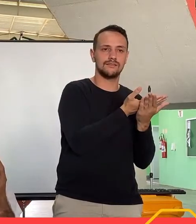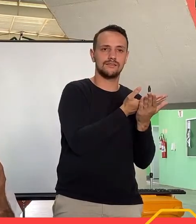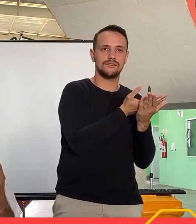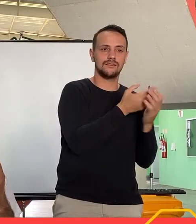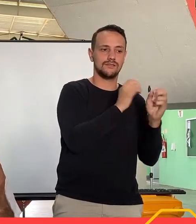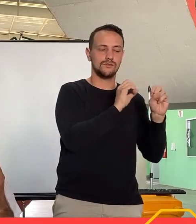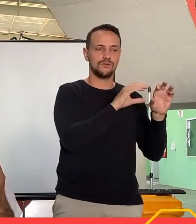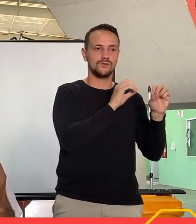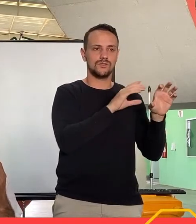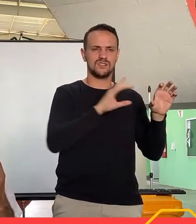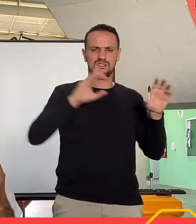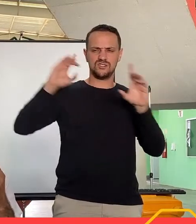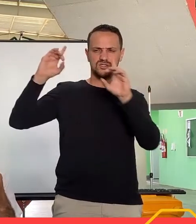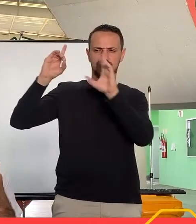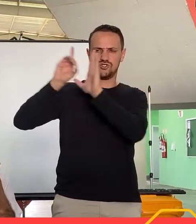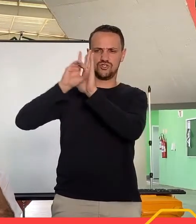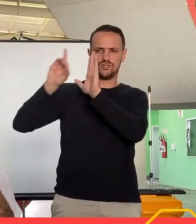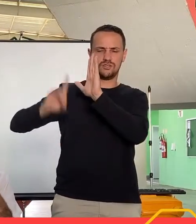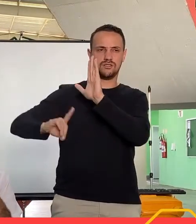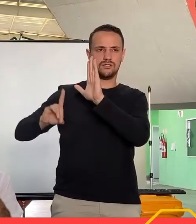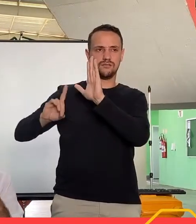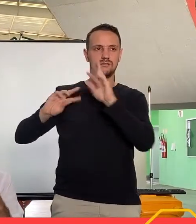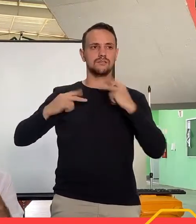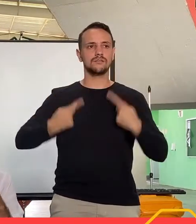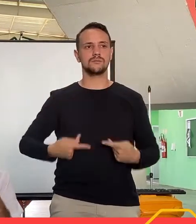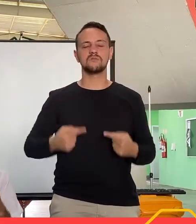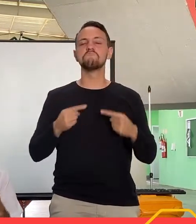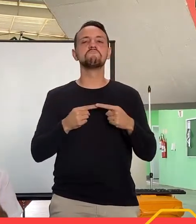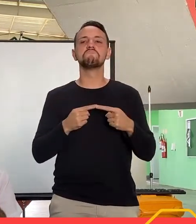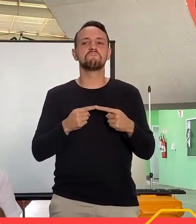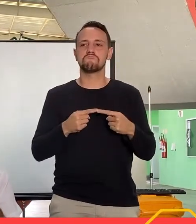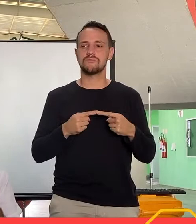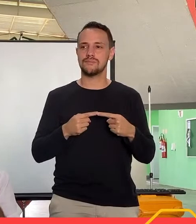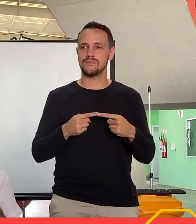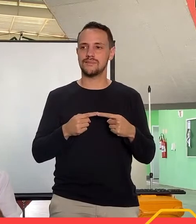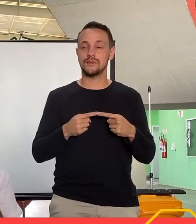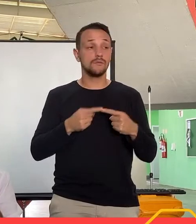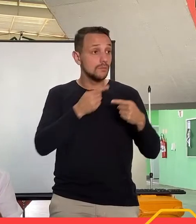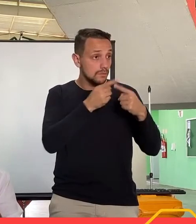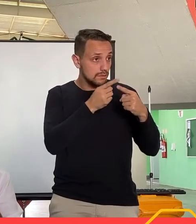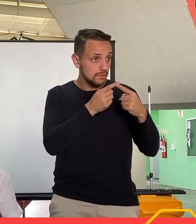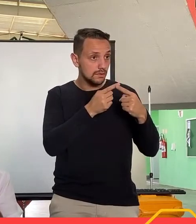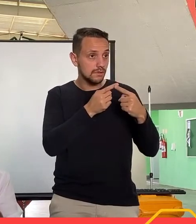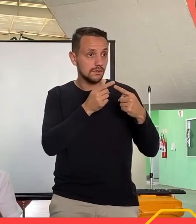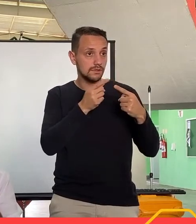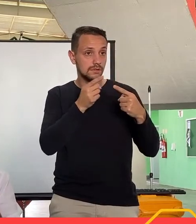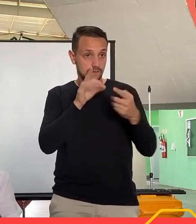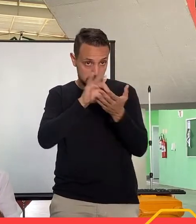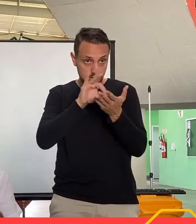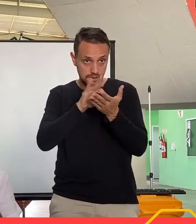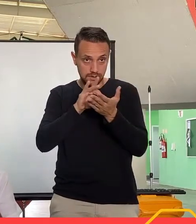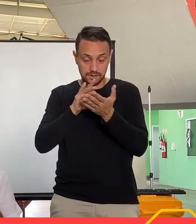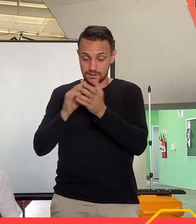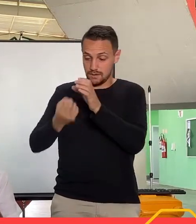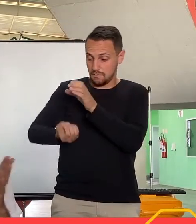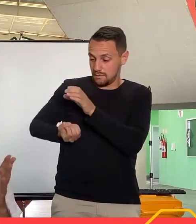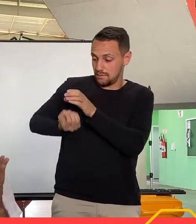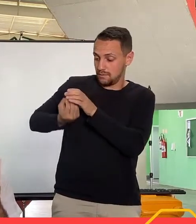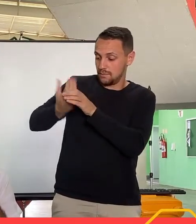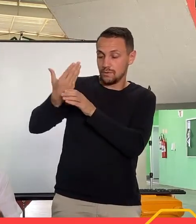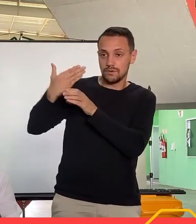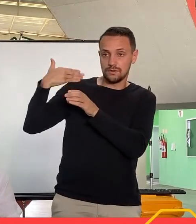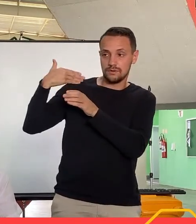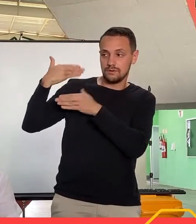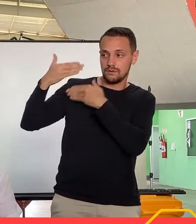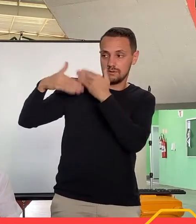que direitos humanos tem a ver com isso? Né? Porque, na verdade, tudo isso nasceu de um fenômeno